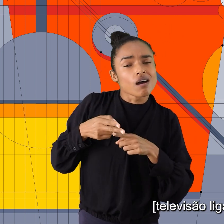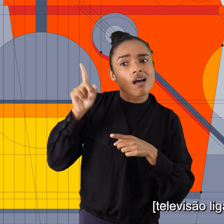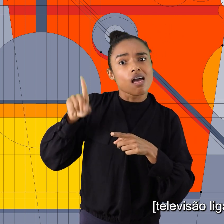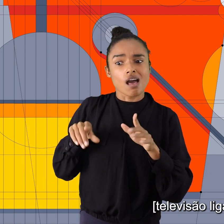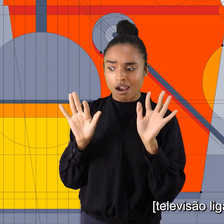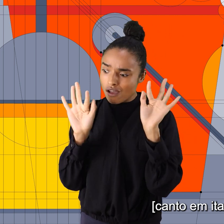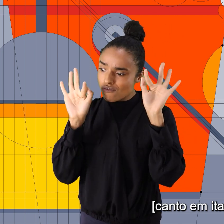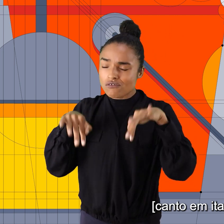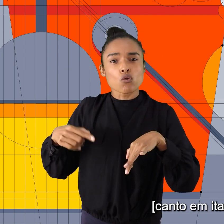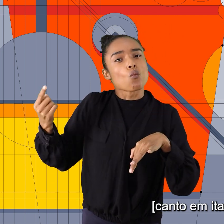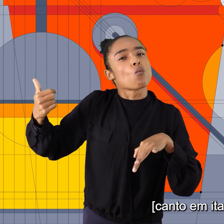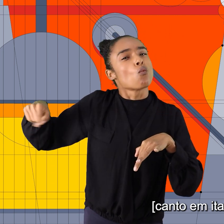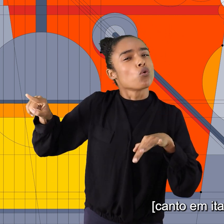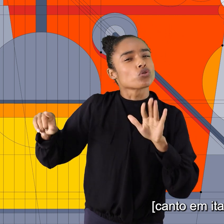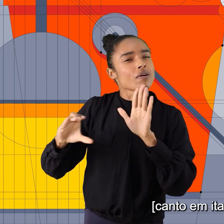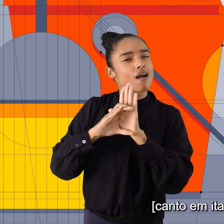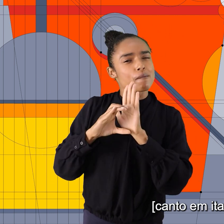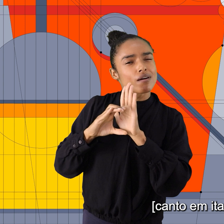final.